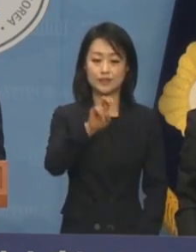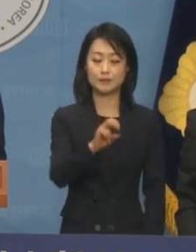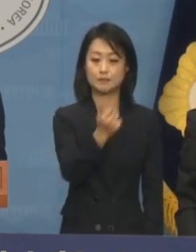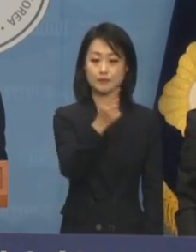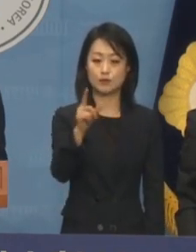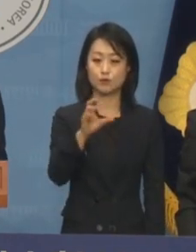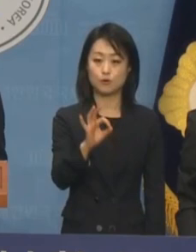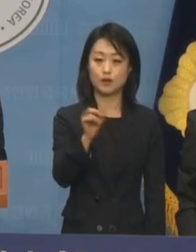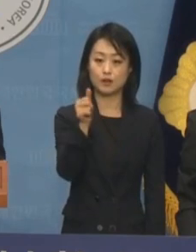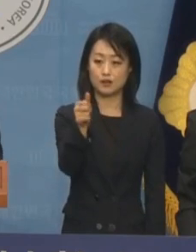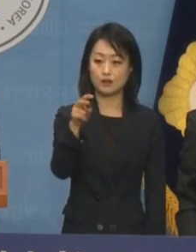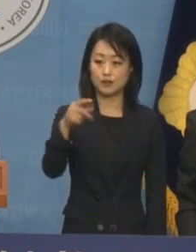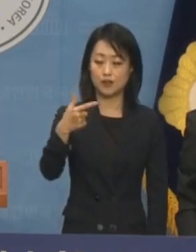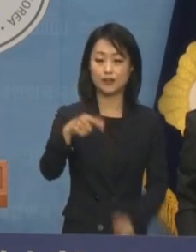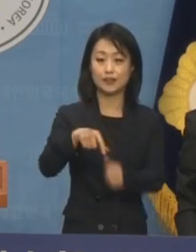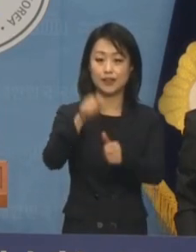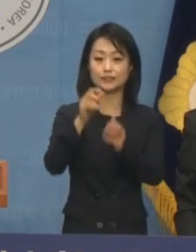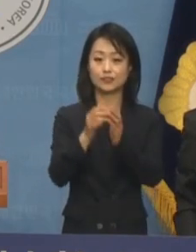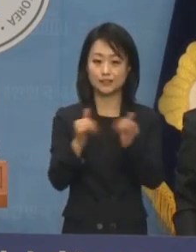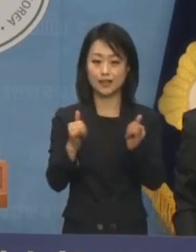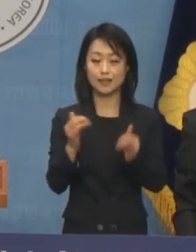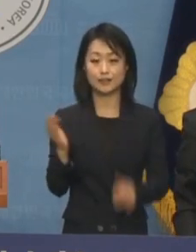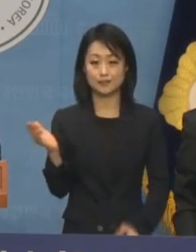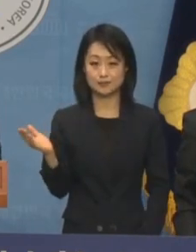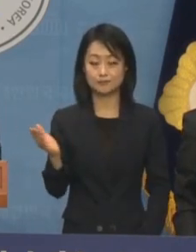임광현 당선자이십니다.